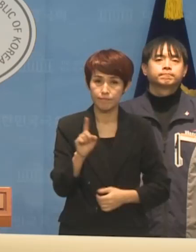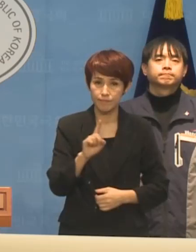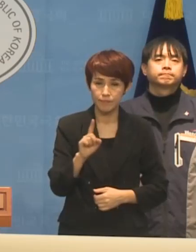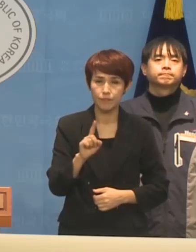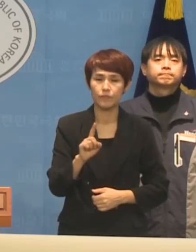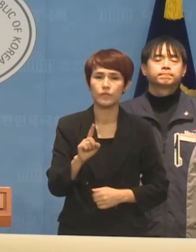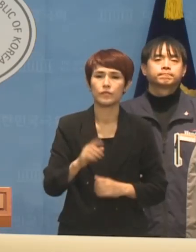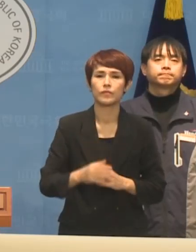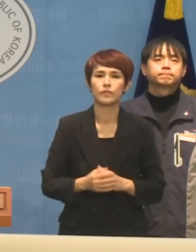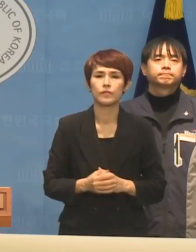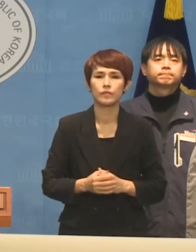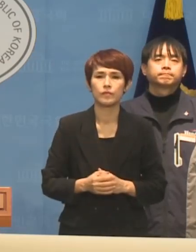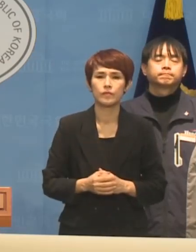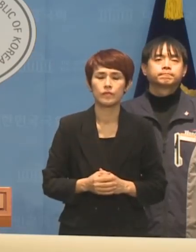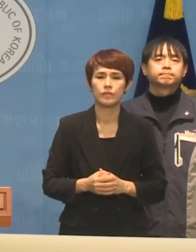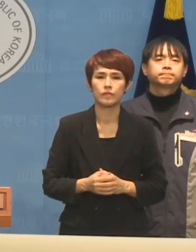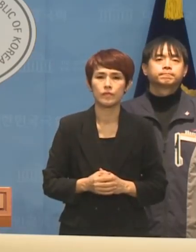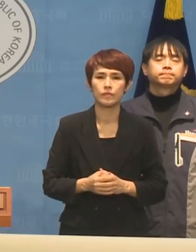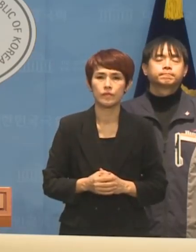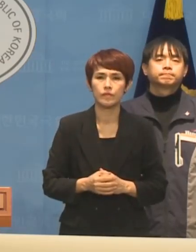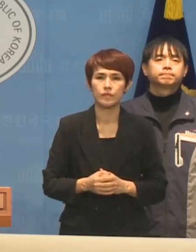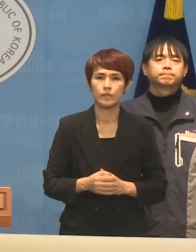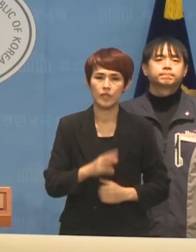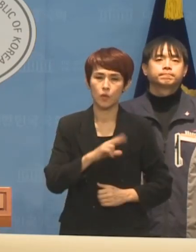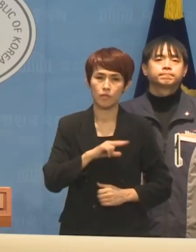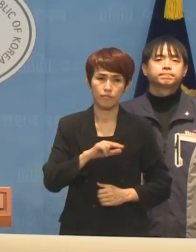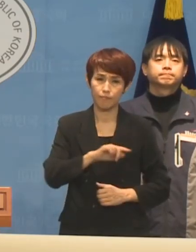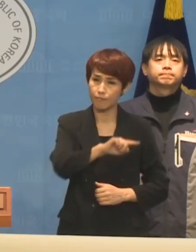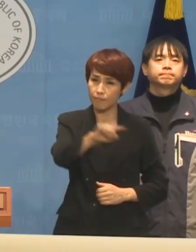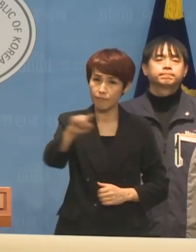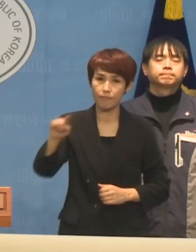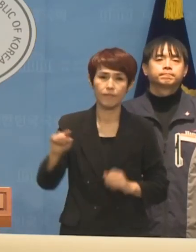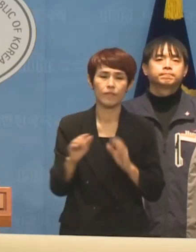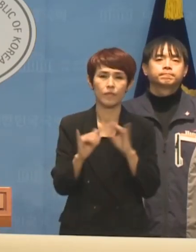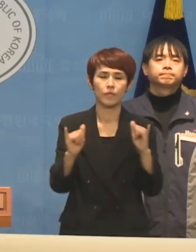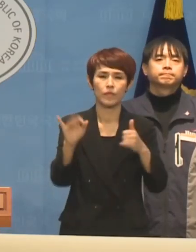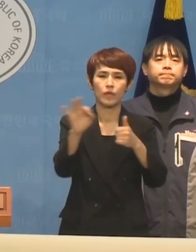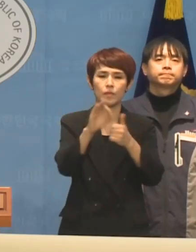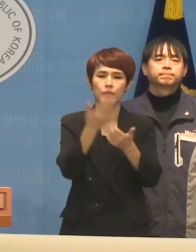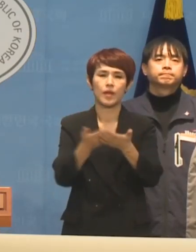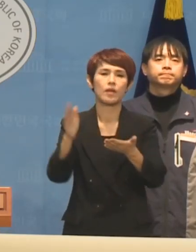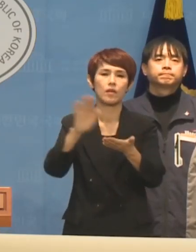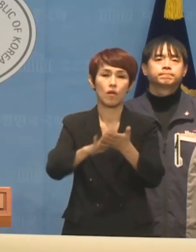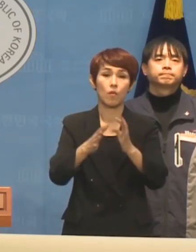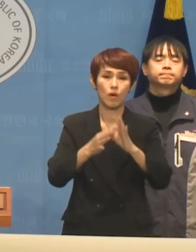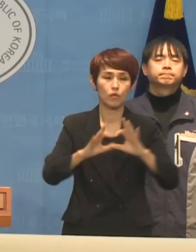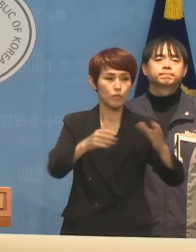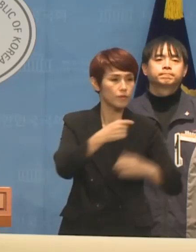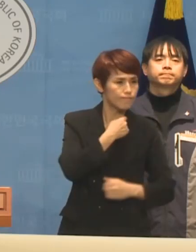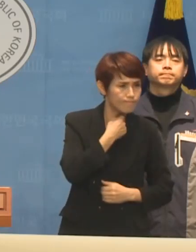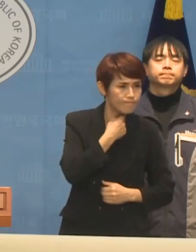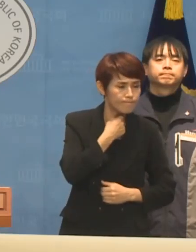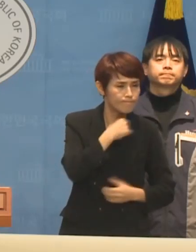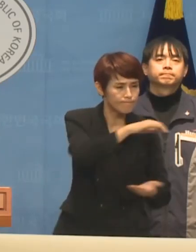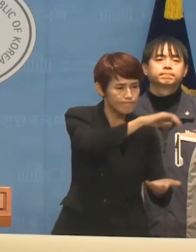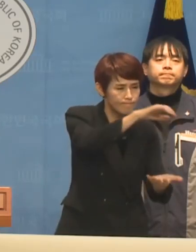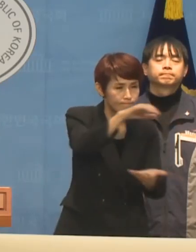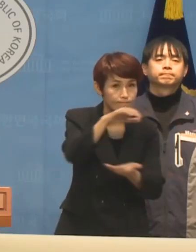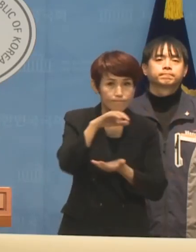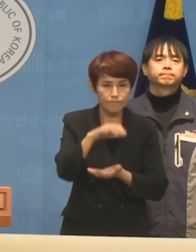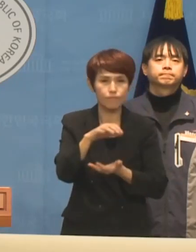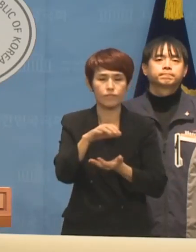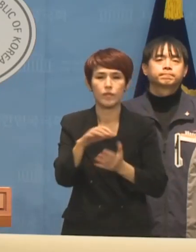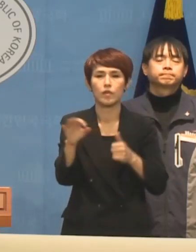설 명절이 지난 이후에 지금 많은 의원님들께서 연금 개혁안을 국민 입장을 반영한 연금 개혁안이 많이